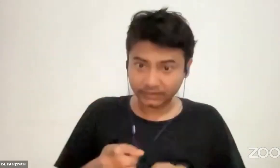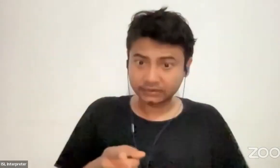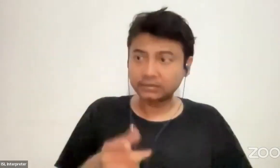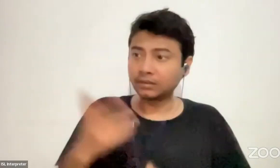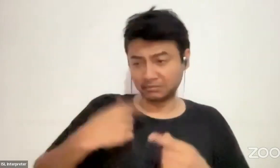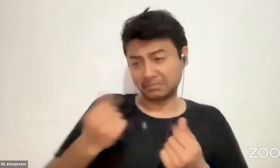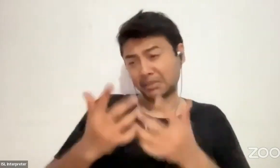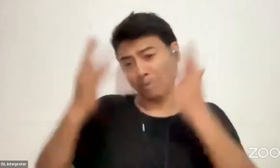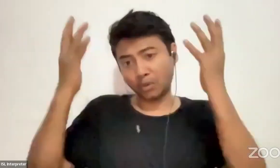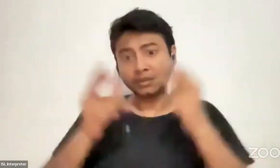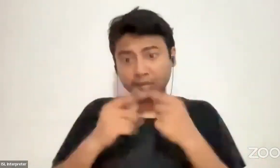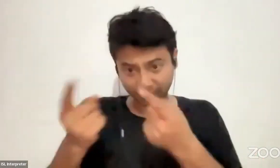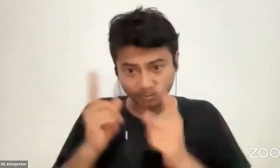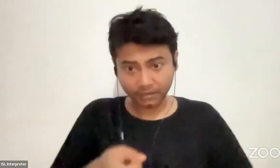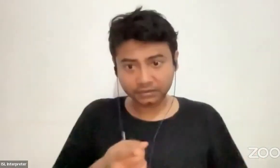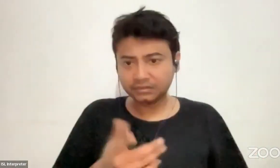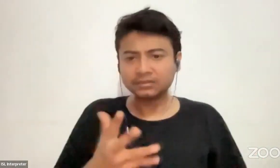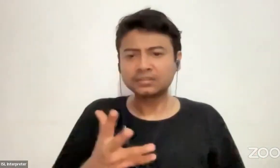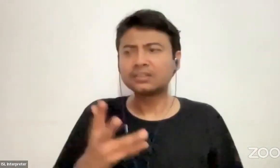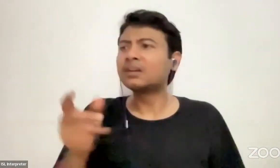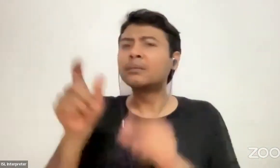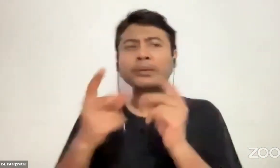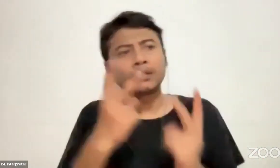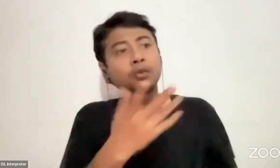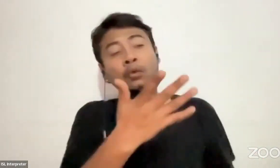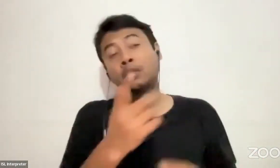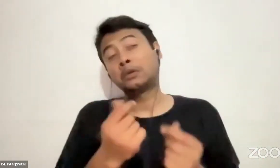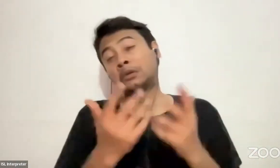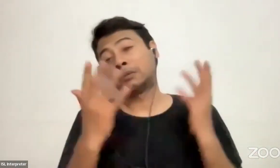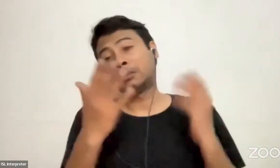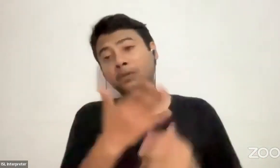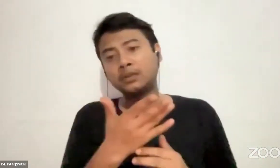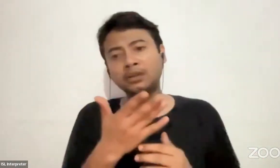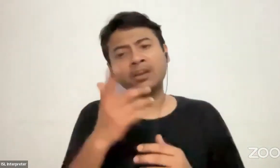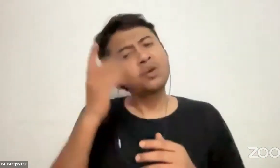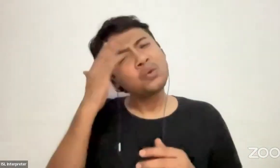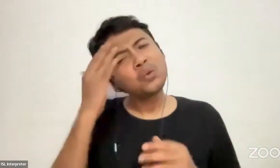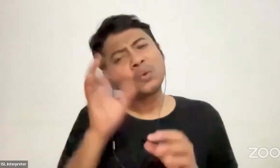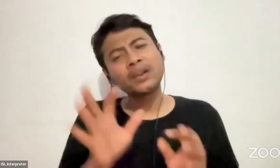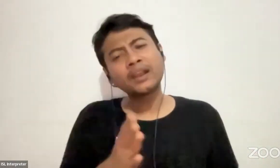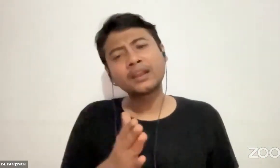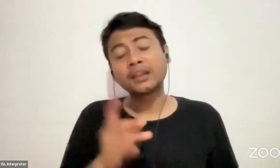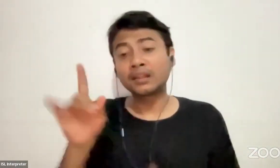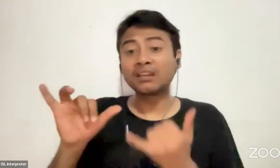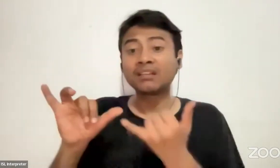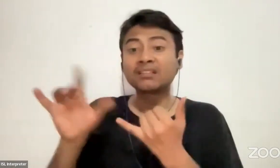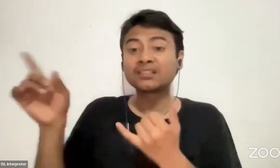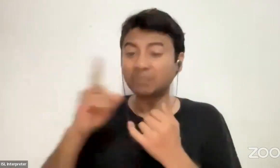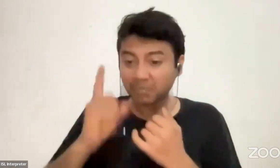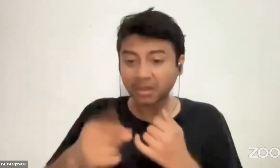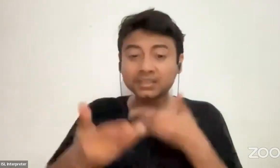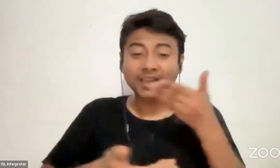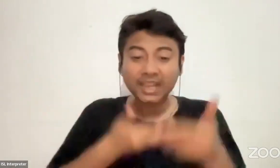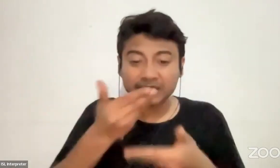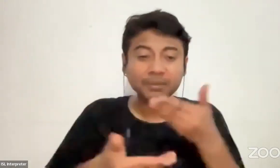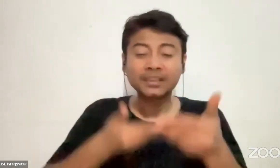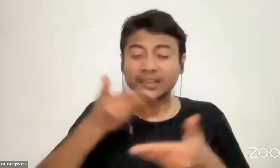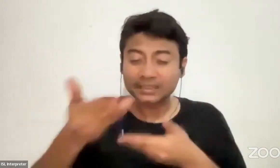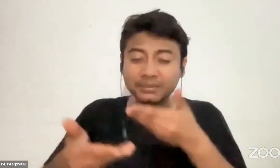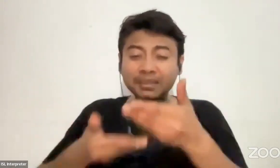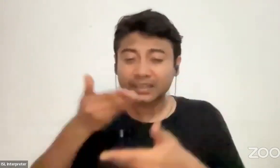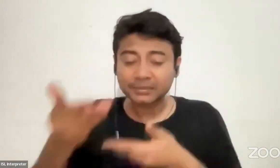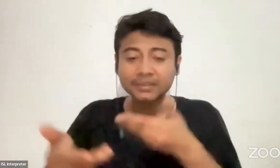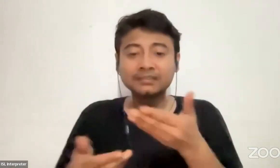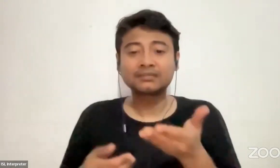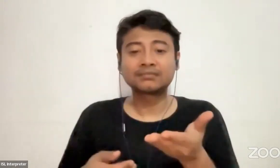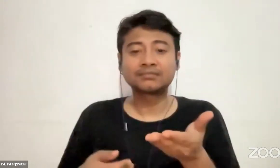देखिए कहने के बाद भी बहुत सारे लोग इस दुनिया में मानते नहीं है। कृष्ण ने साफ साफ कह दिया कि मुझसे ऊपर कोई नहीं